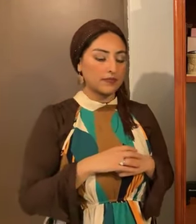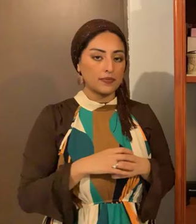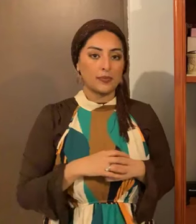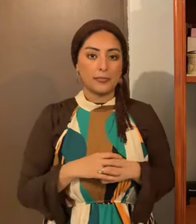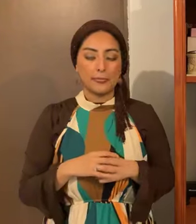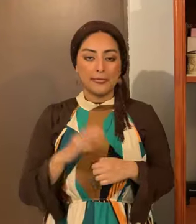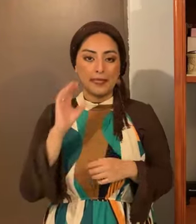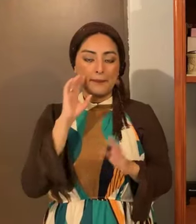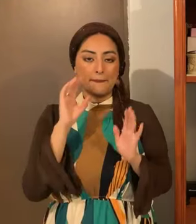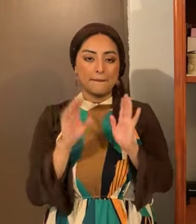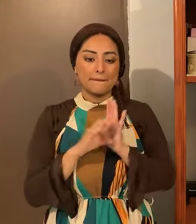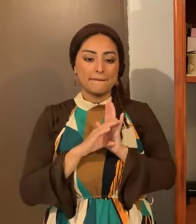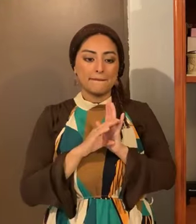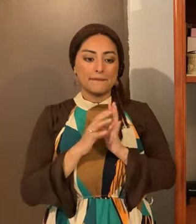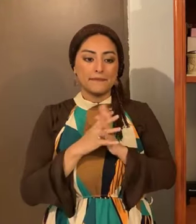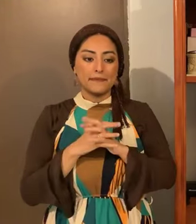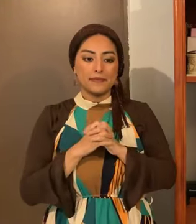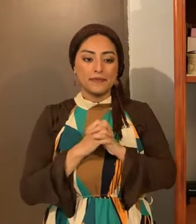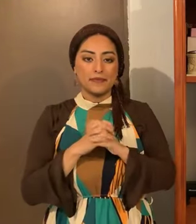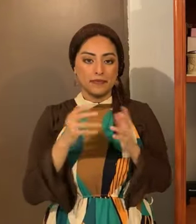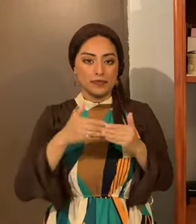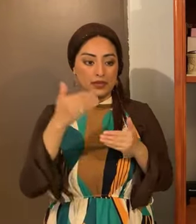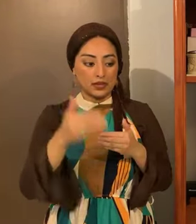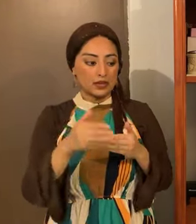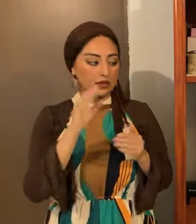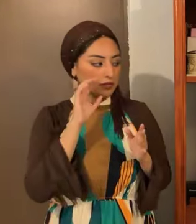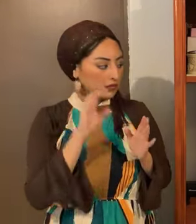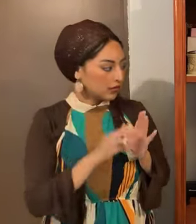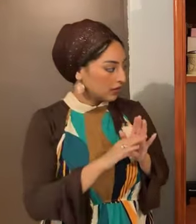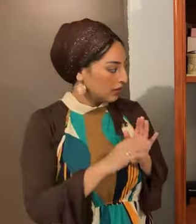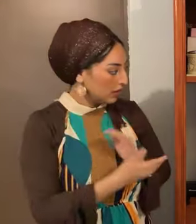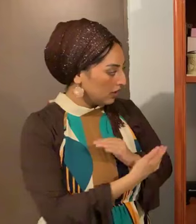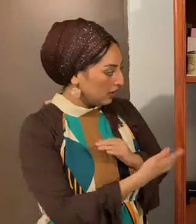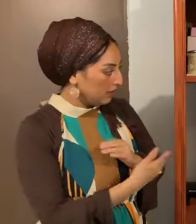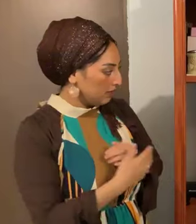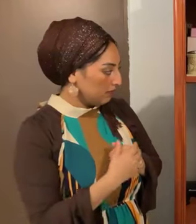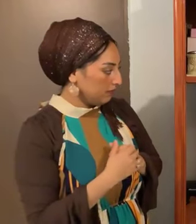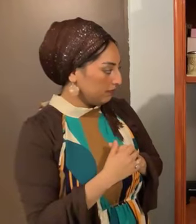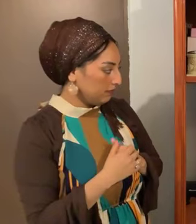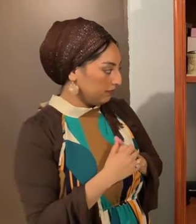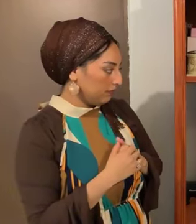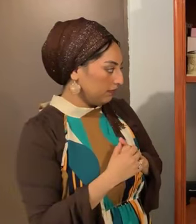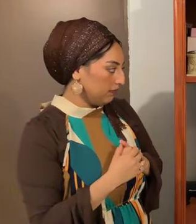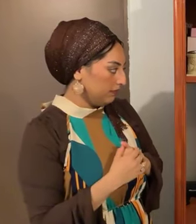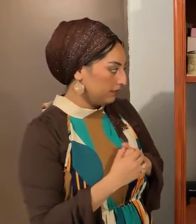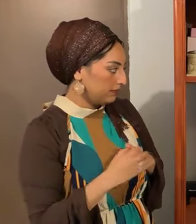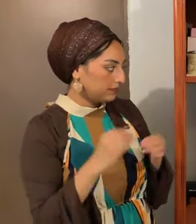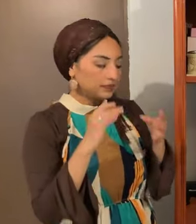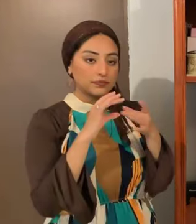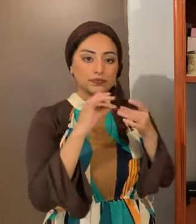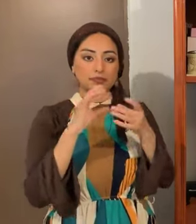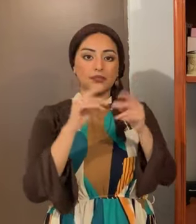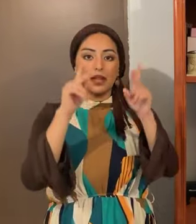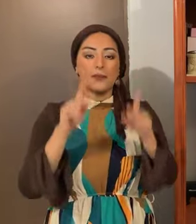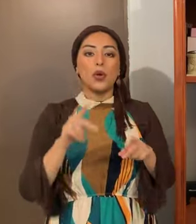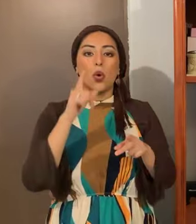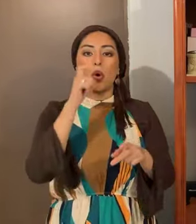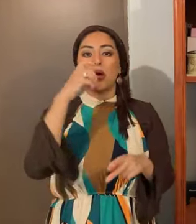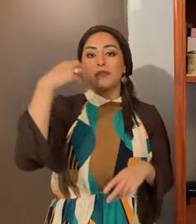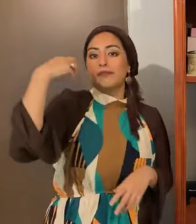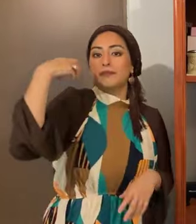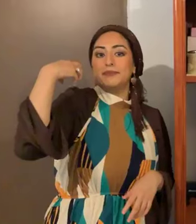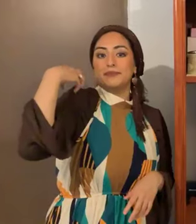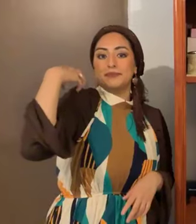La diapositiva que sigue, si me hace favor, habla de los directores,